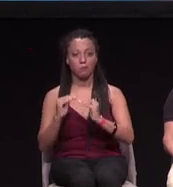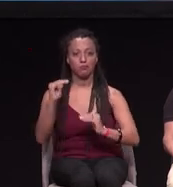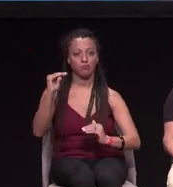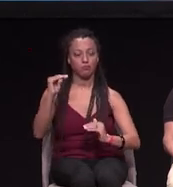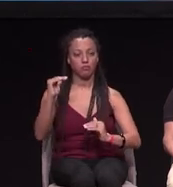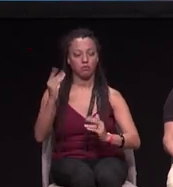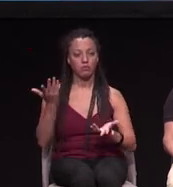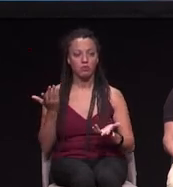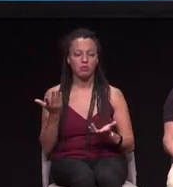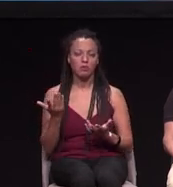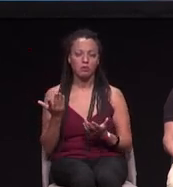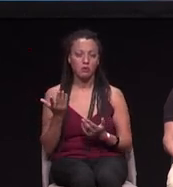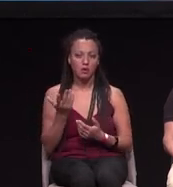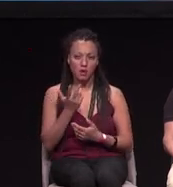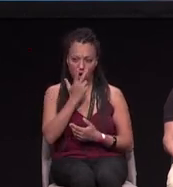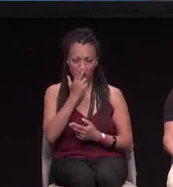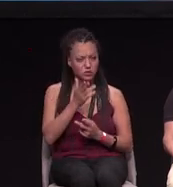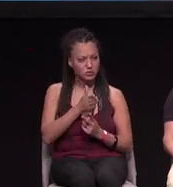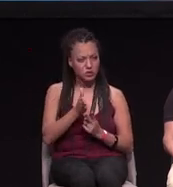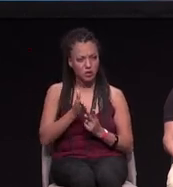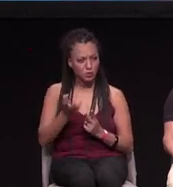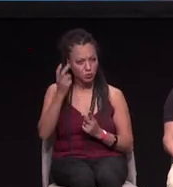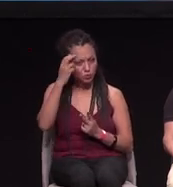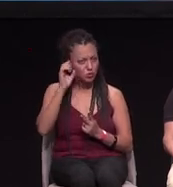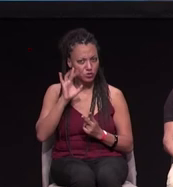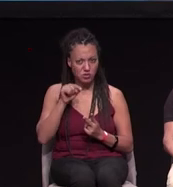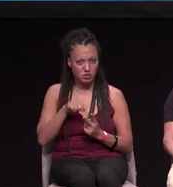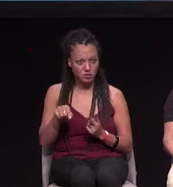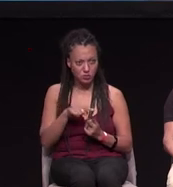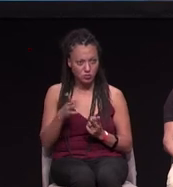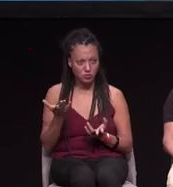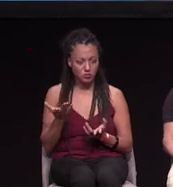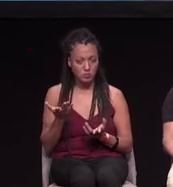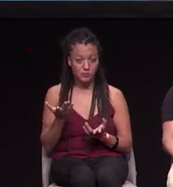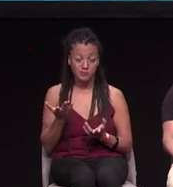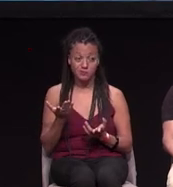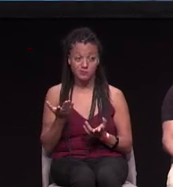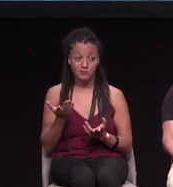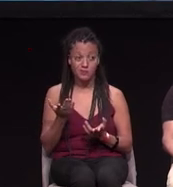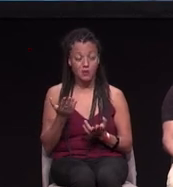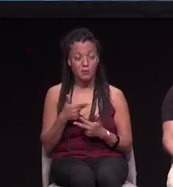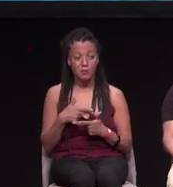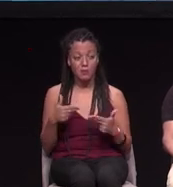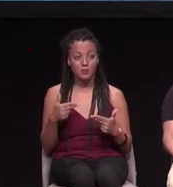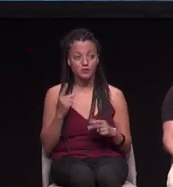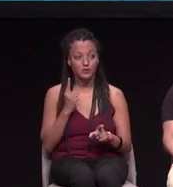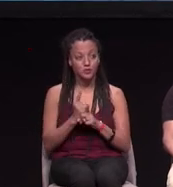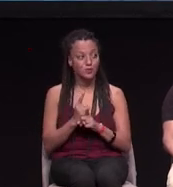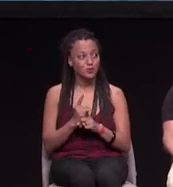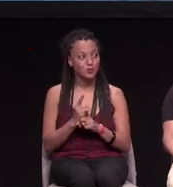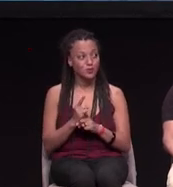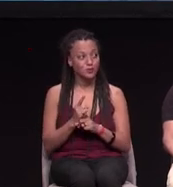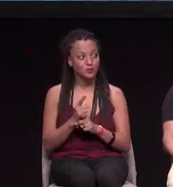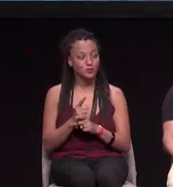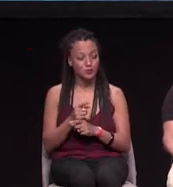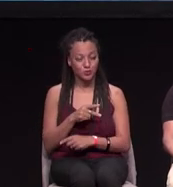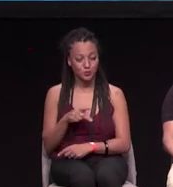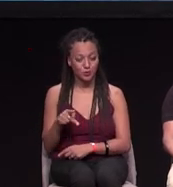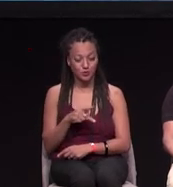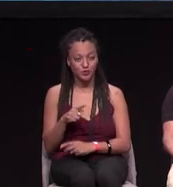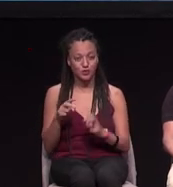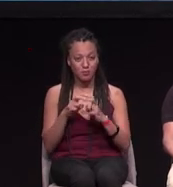definida por esses dois elementos né isso é uma coisa que esse encontro mas professor está querendo